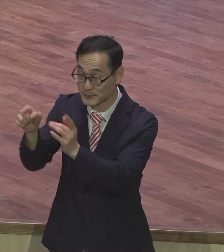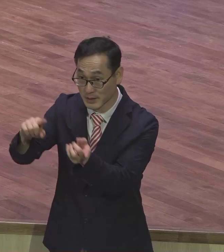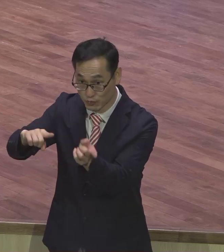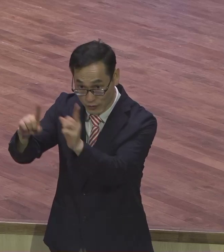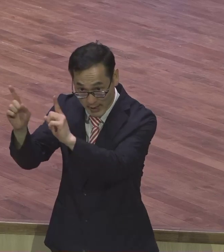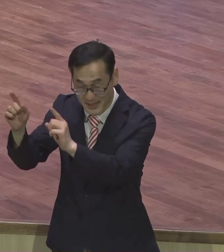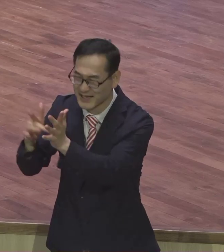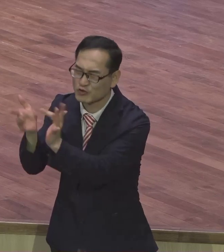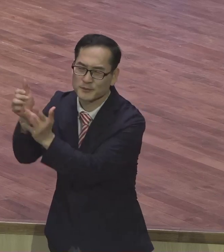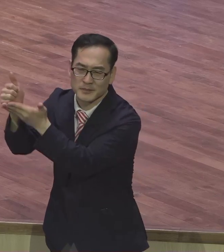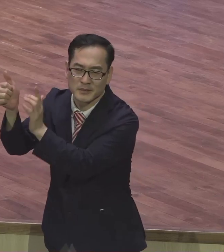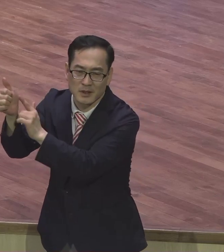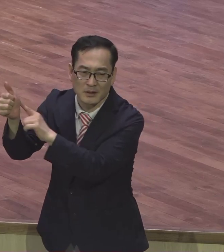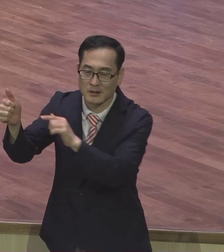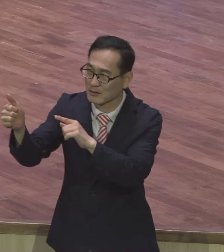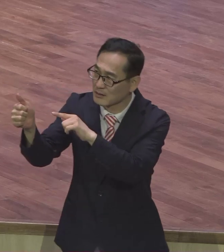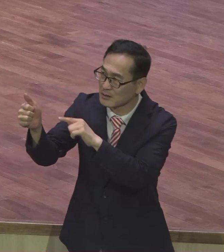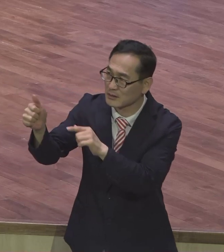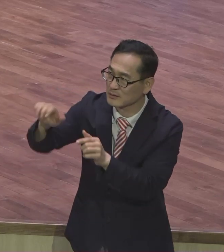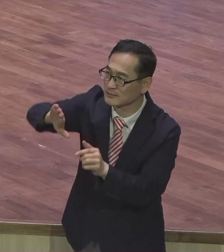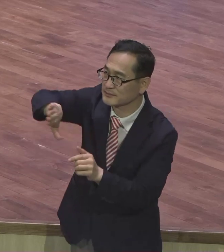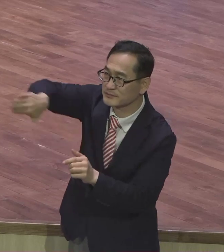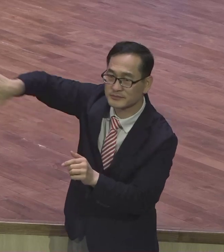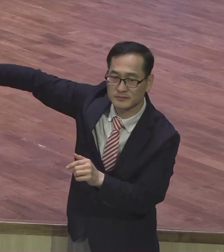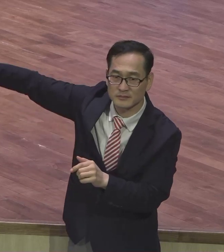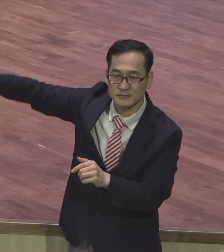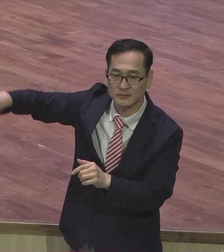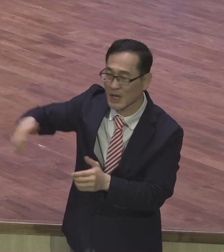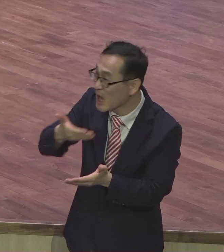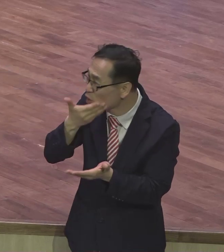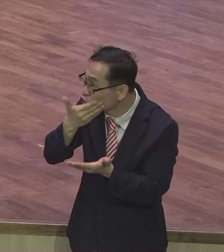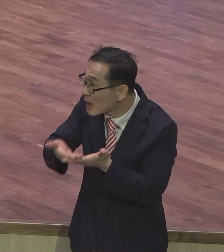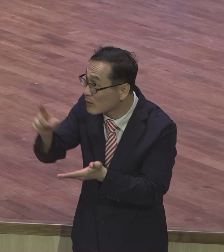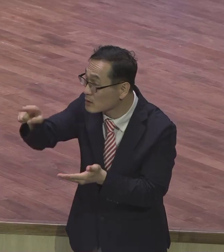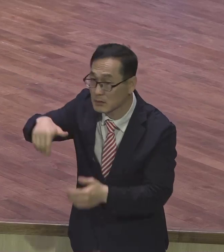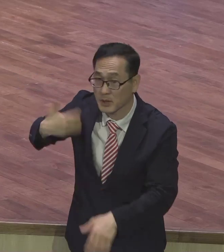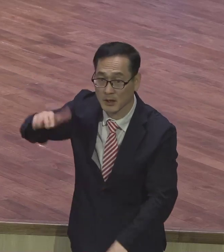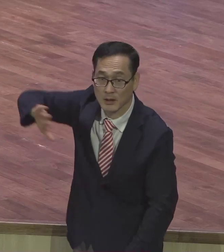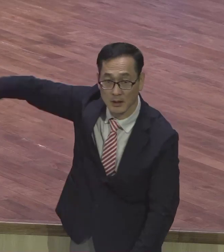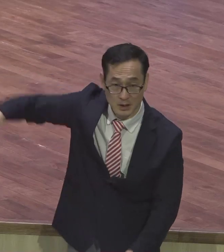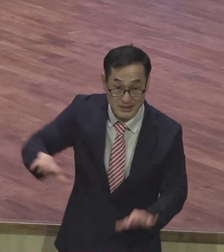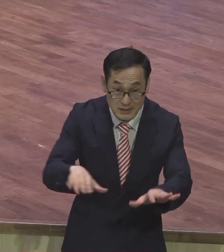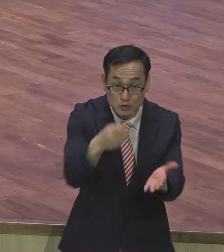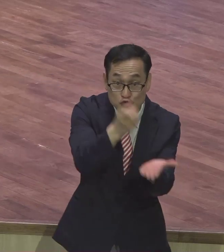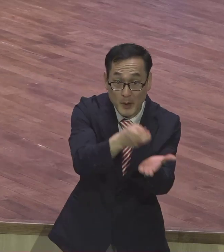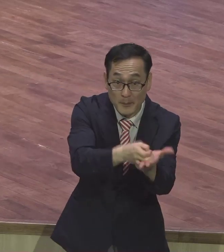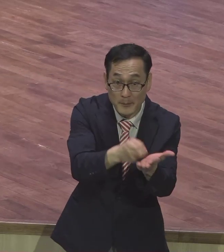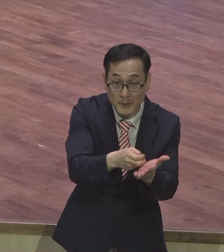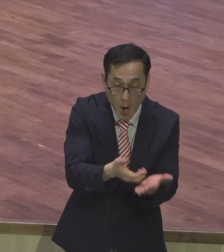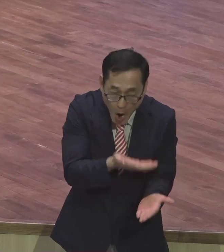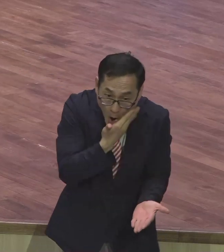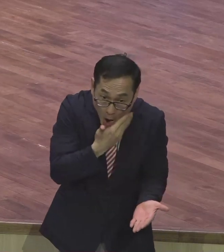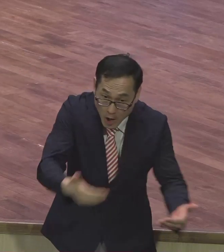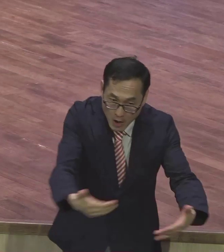백신들의 모습이 똑 이런 거예요 아무 필요 이거 다 끝난 거